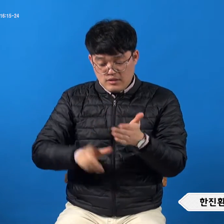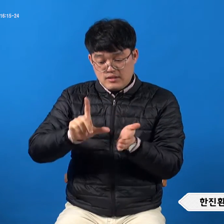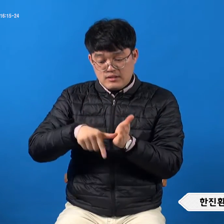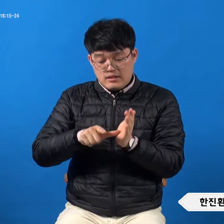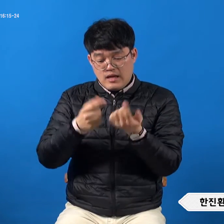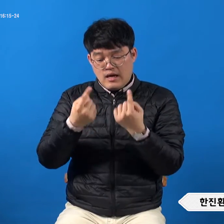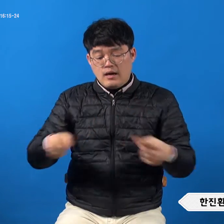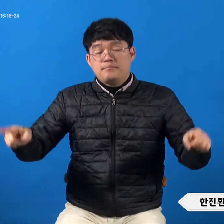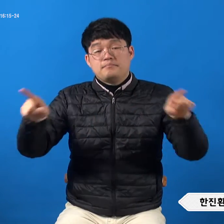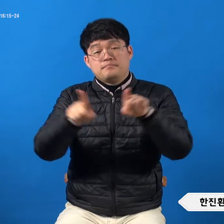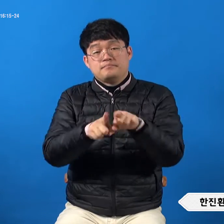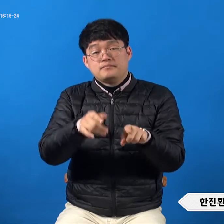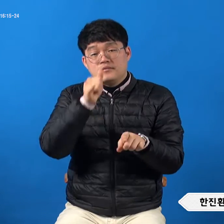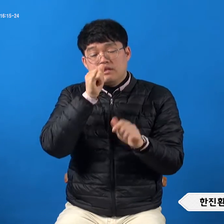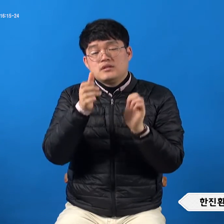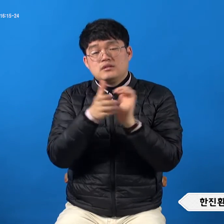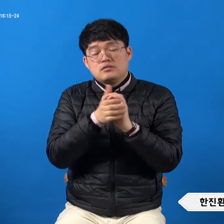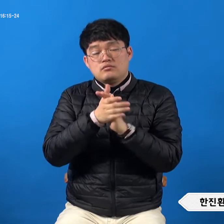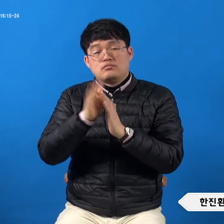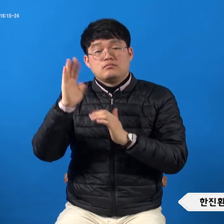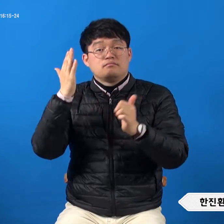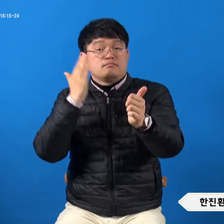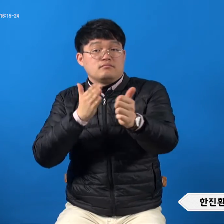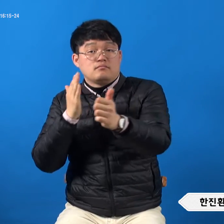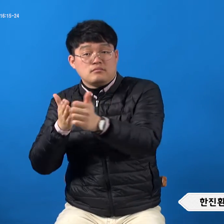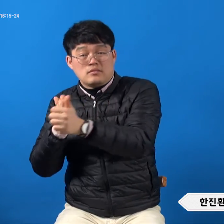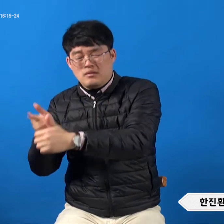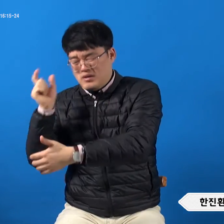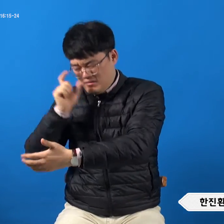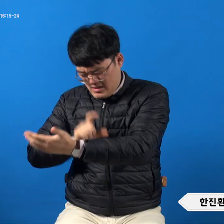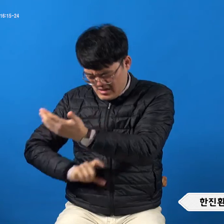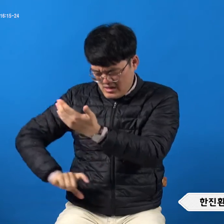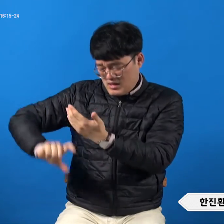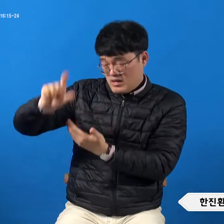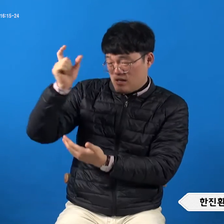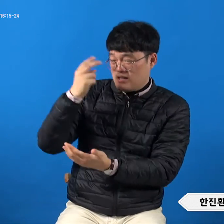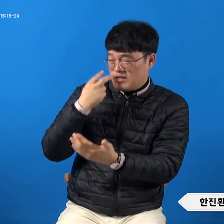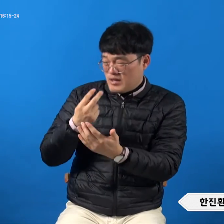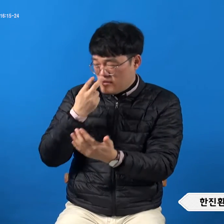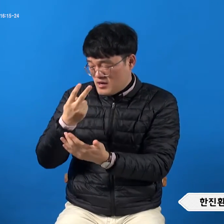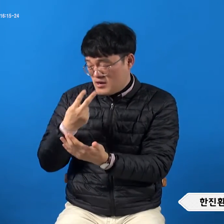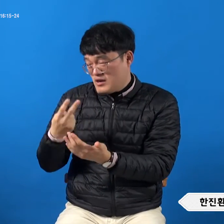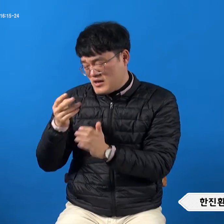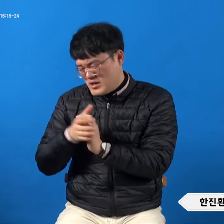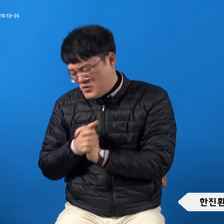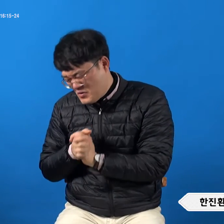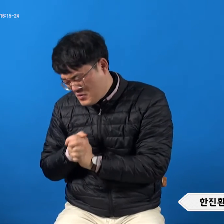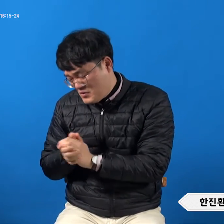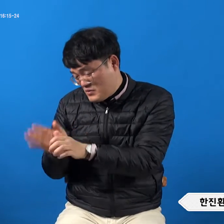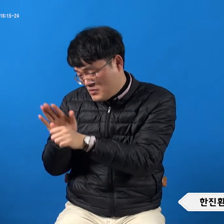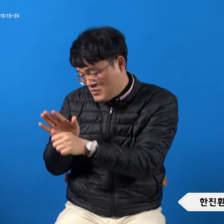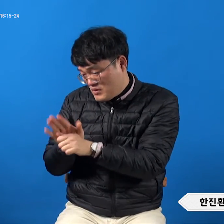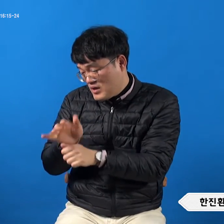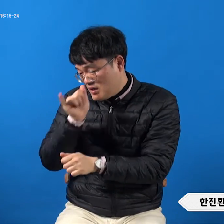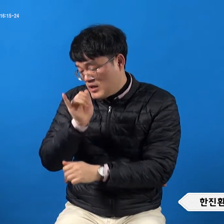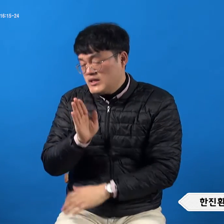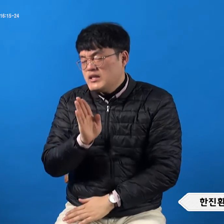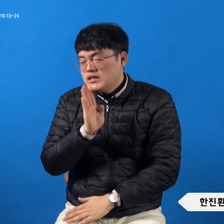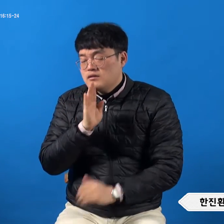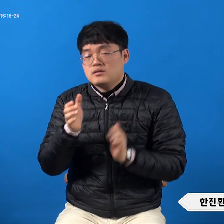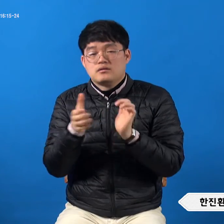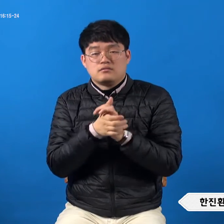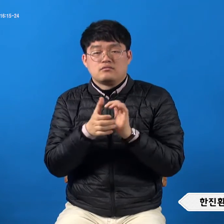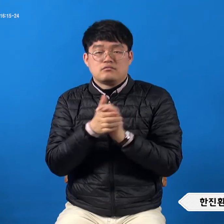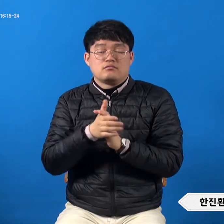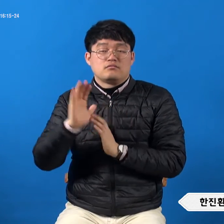친구가 되십시오. 밤을 새우면서도 생명을 걸고 기도해 줄 수 있는 그런 진정한 친구가